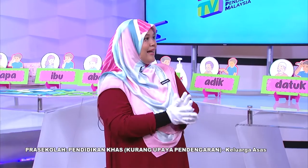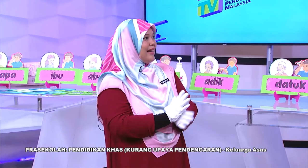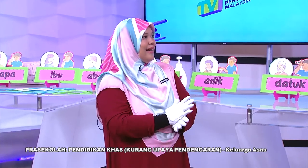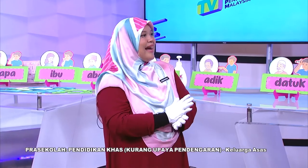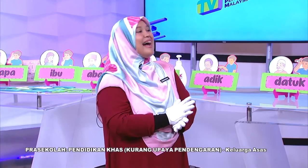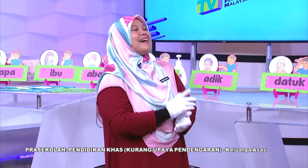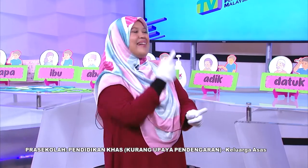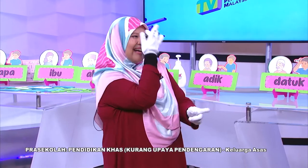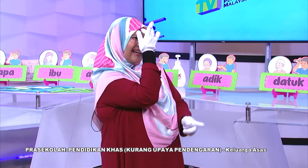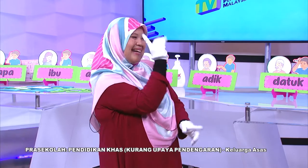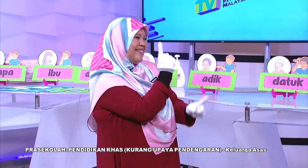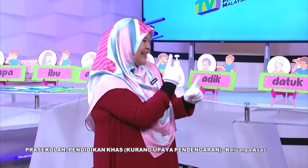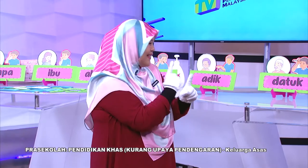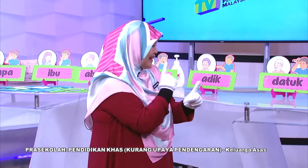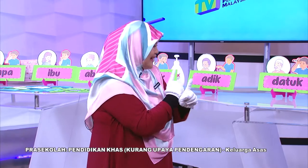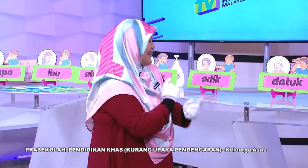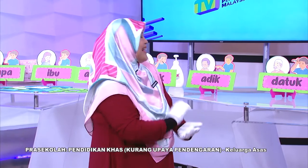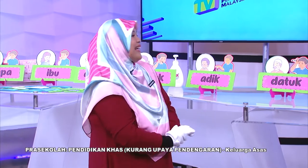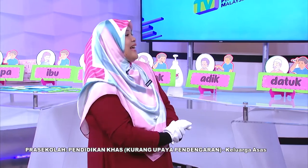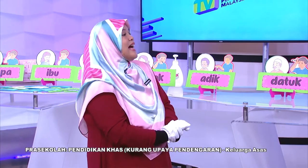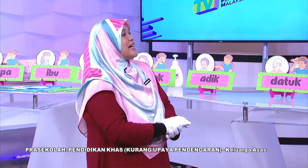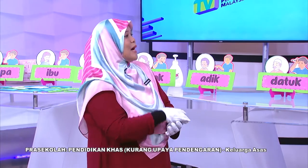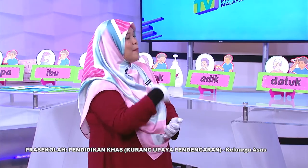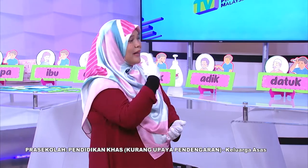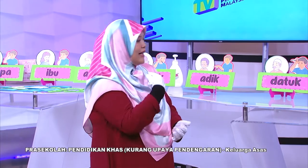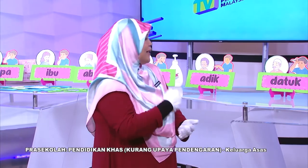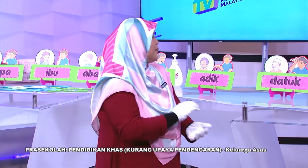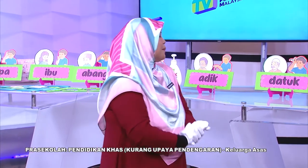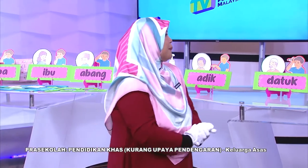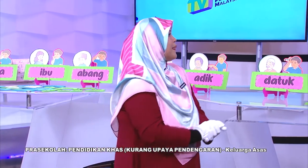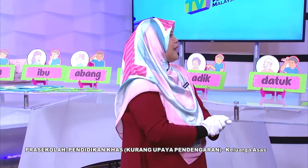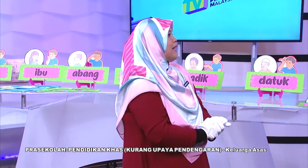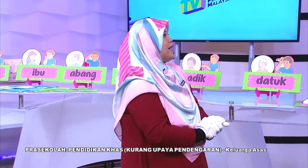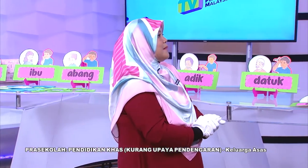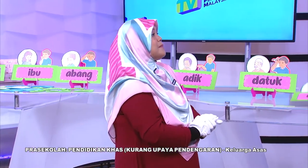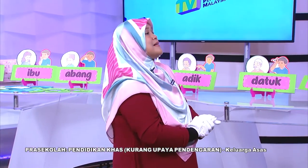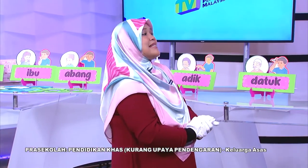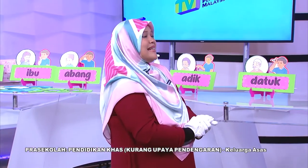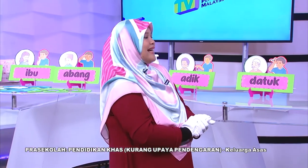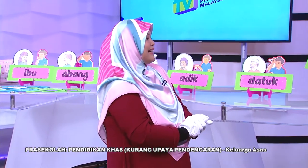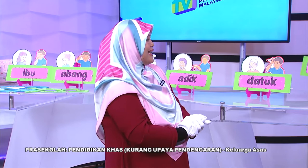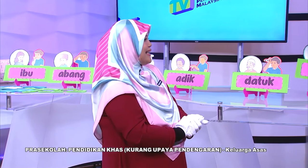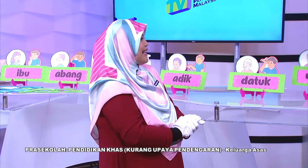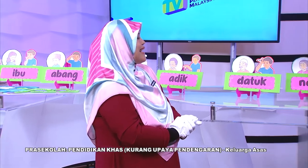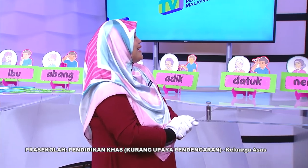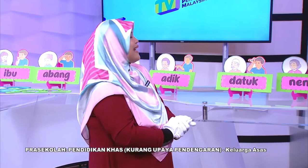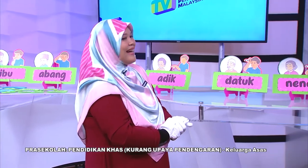tuh sama banyak cewek-cewek Azis save lagi kalau ada tuh pasti Laden ininya